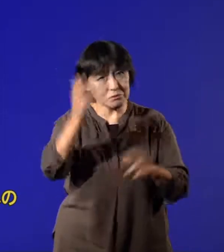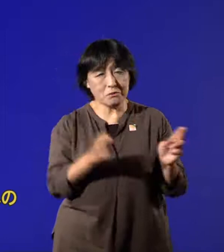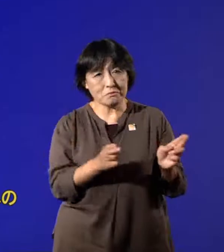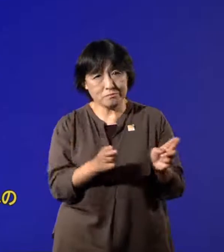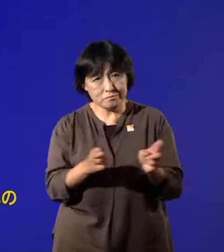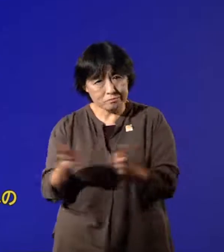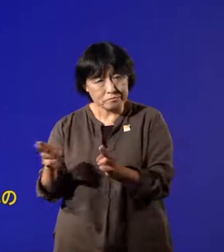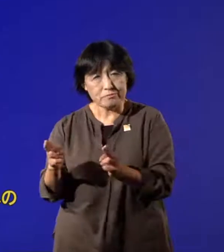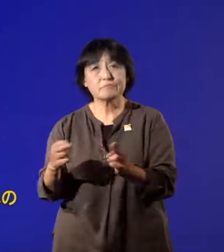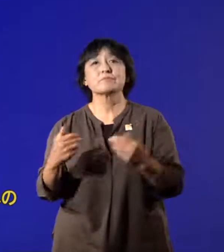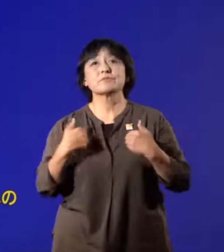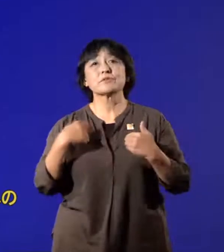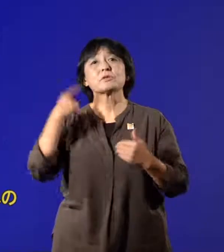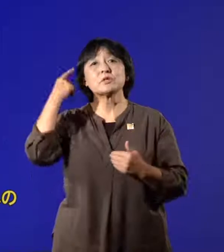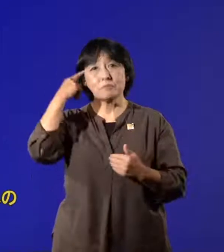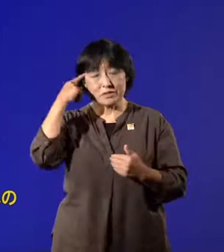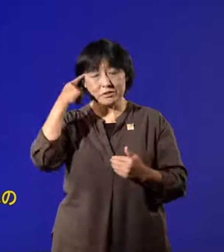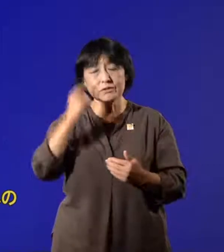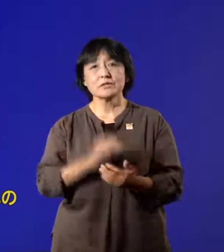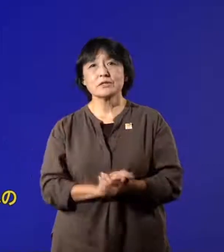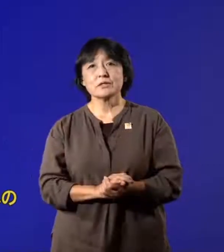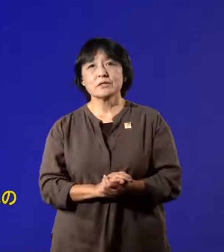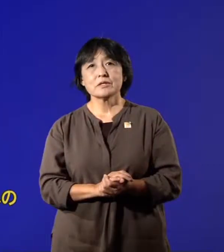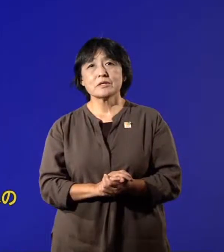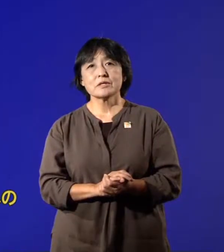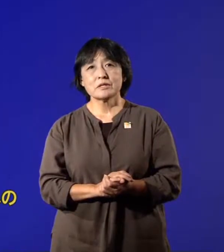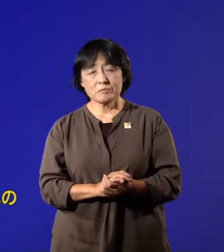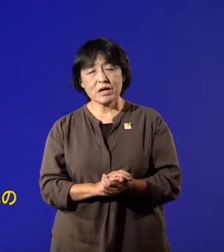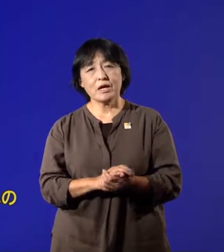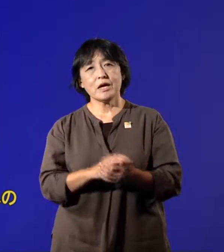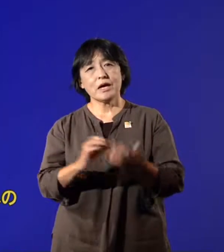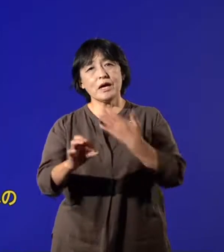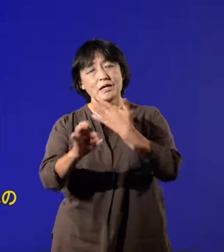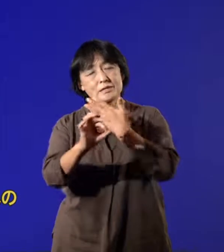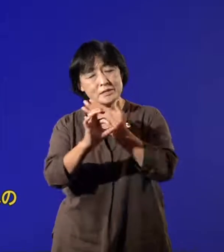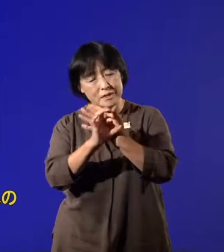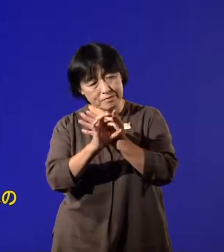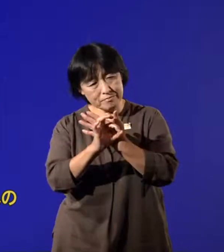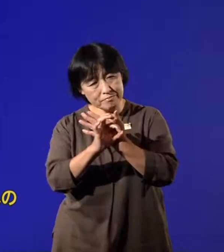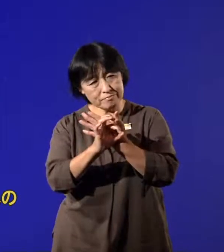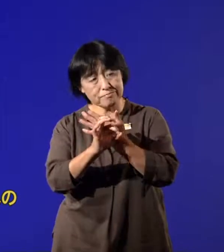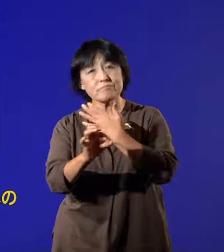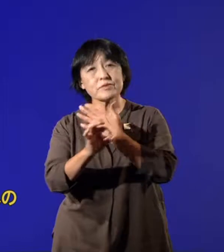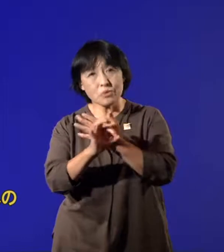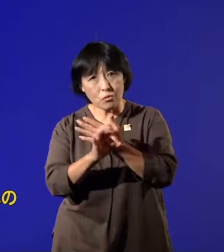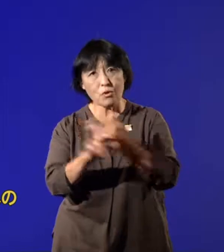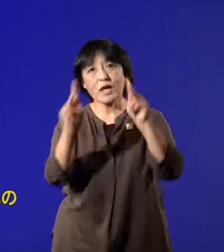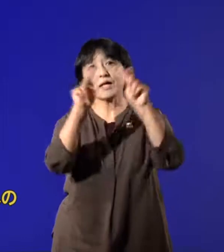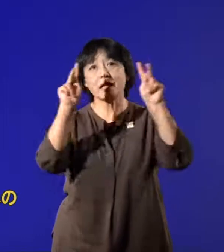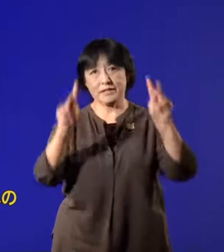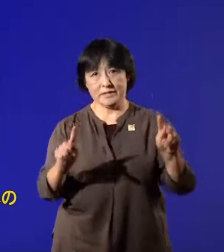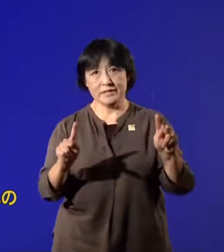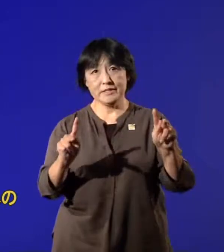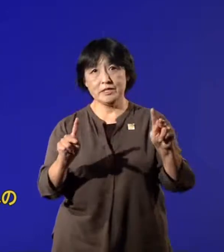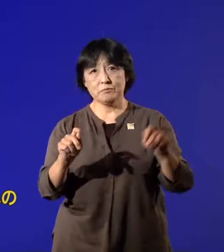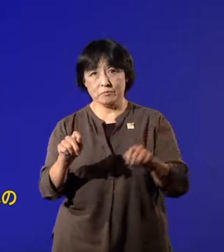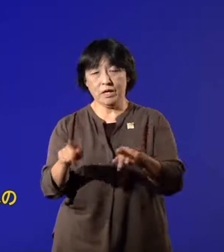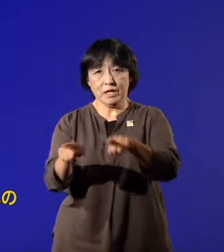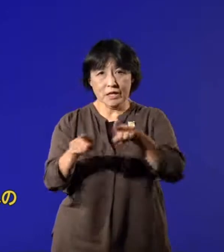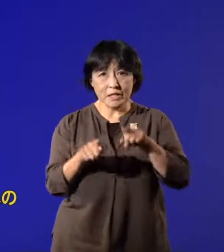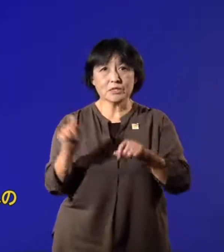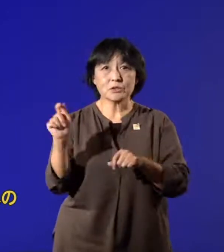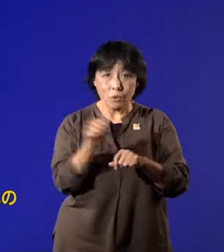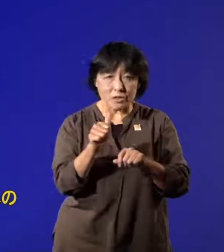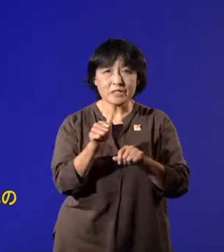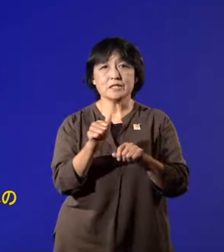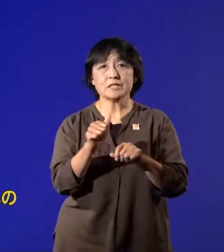ものでありますので、ある意味ではその暫定的な検証、課題早期にですね、対応していかなければ